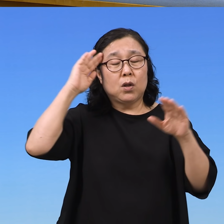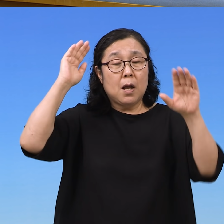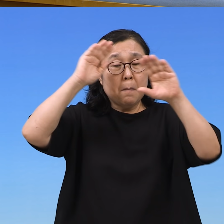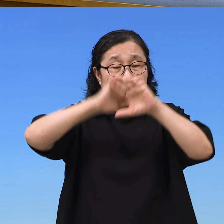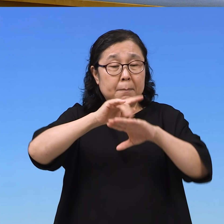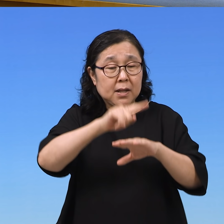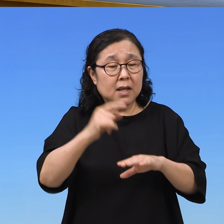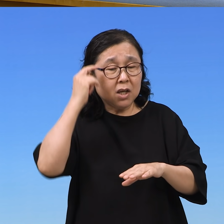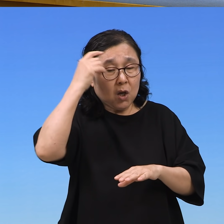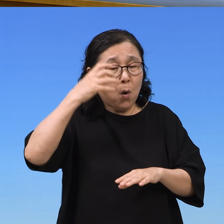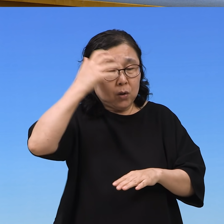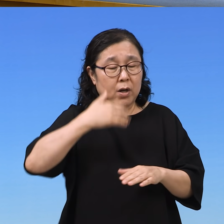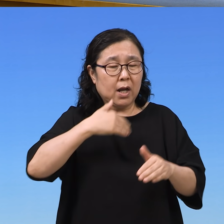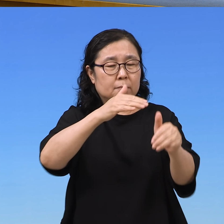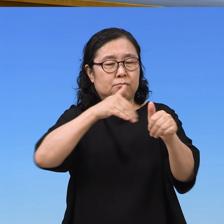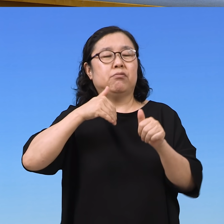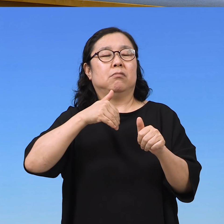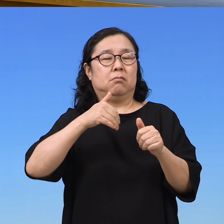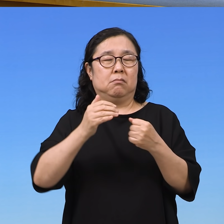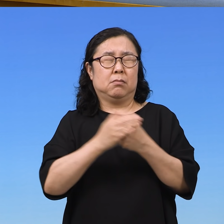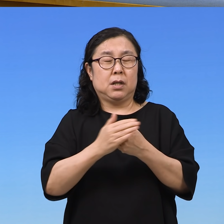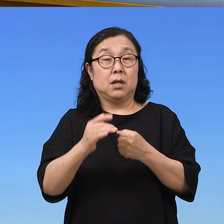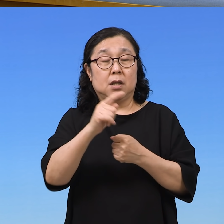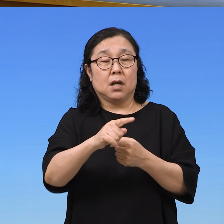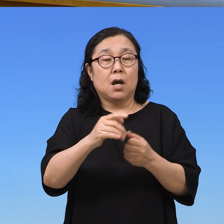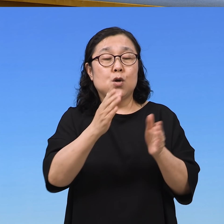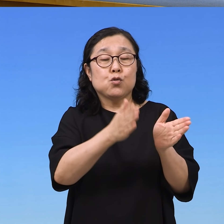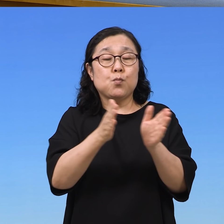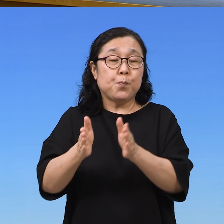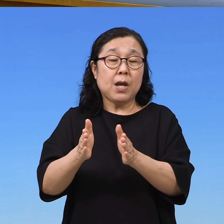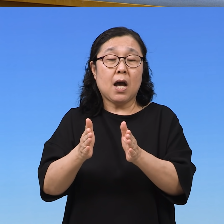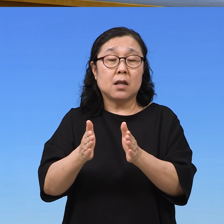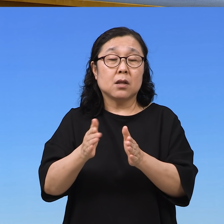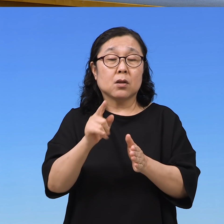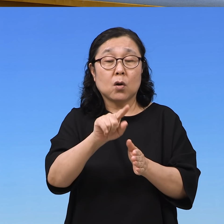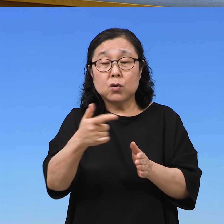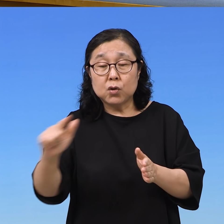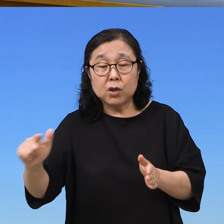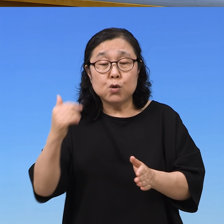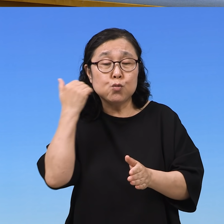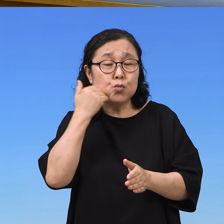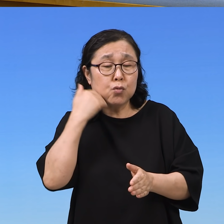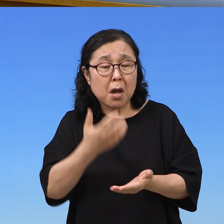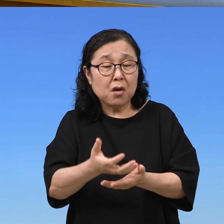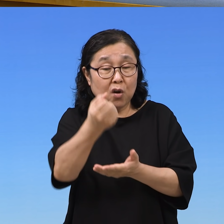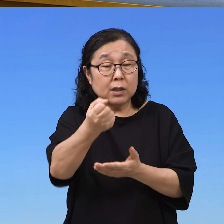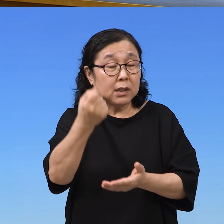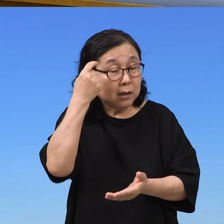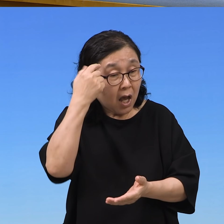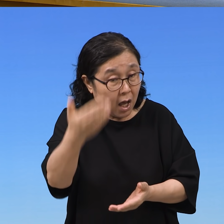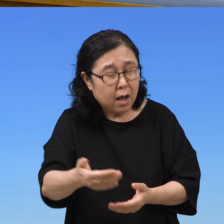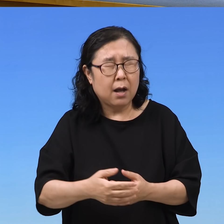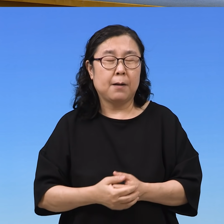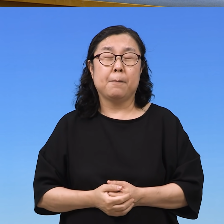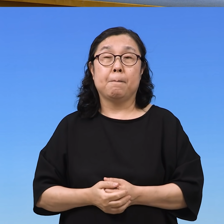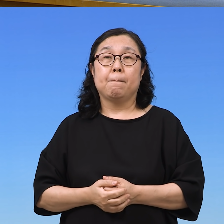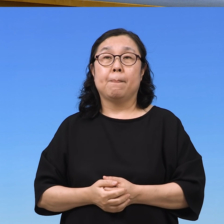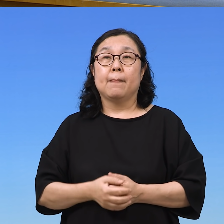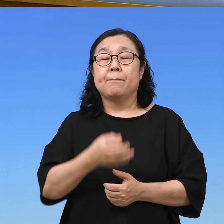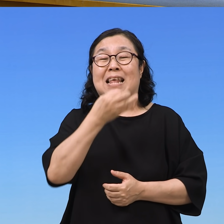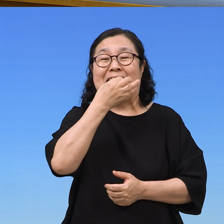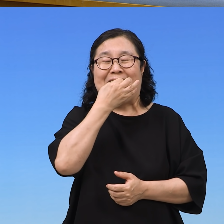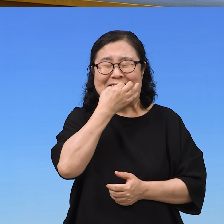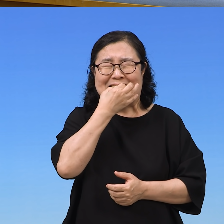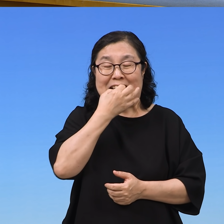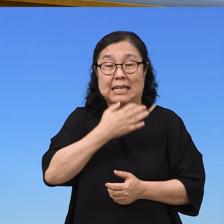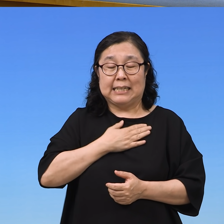밤에 너의 영혼을 도로 찾으리니 그러면 네가 준비한 것이 누구의 것이 되겠느냐? 제가 왜